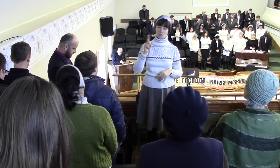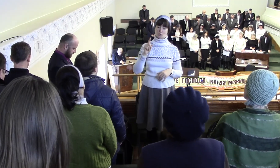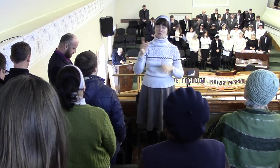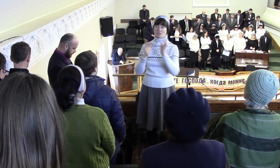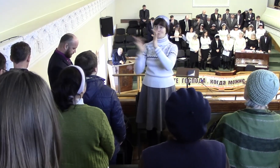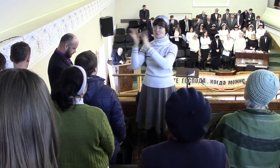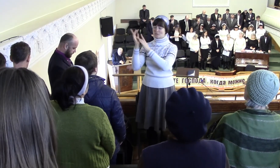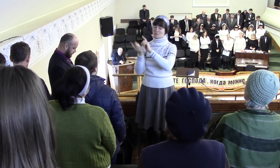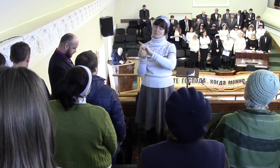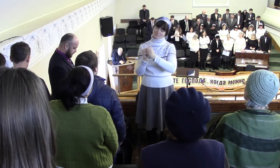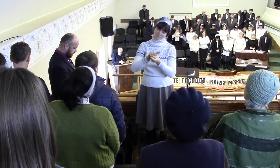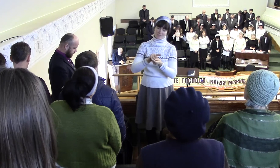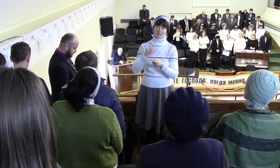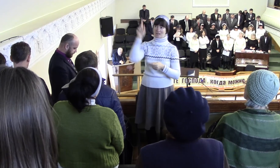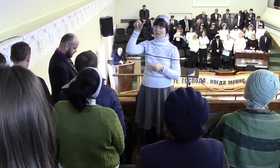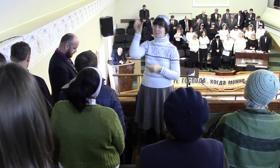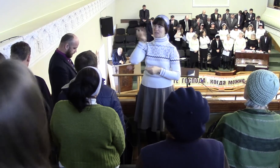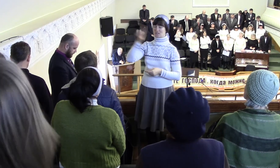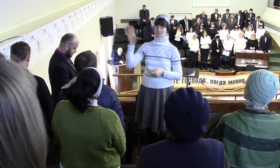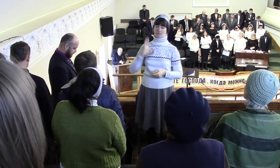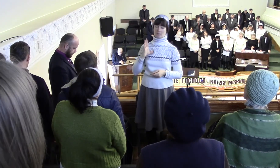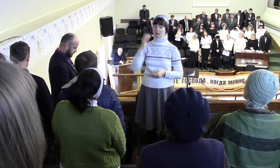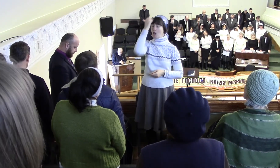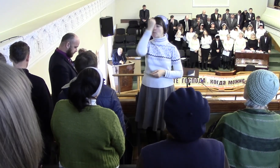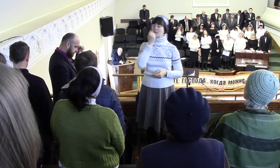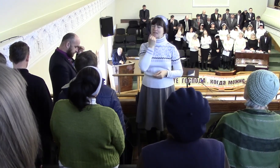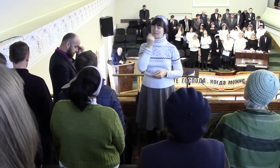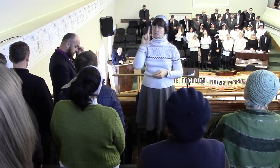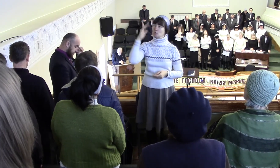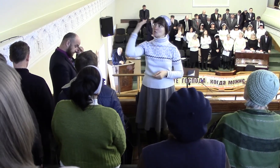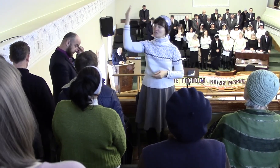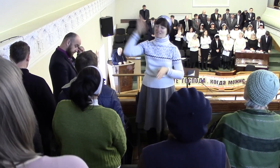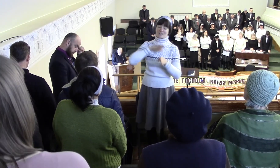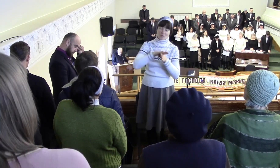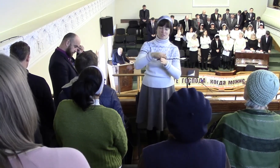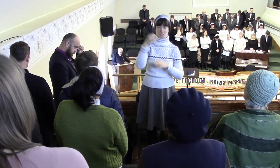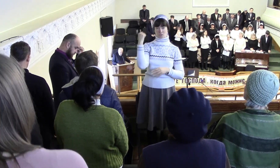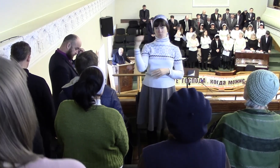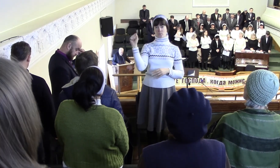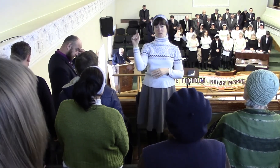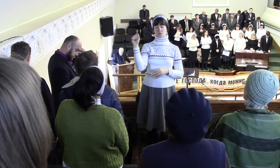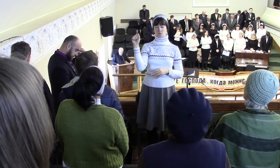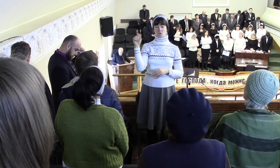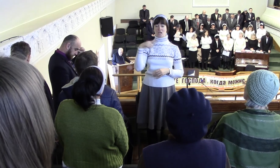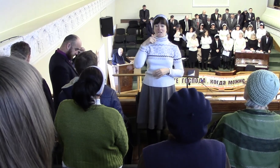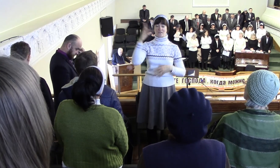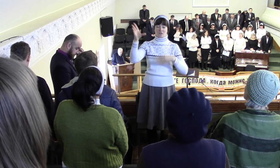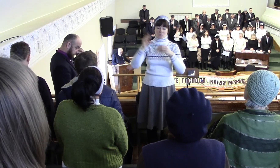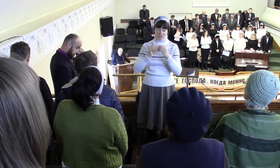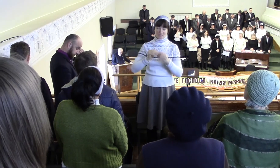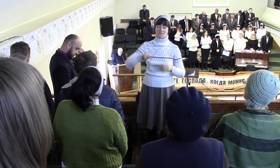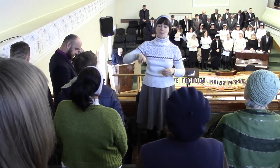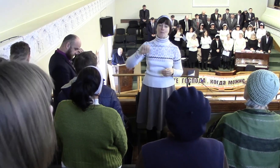на кресте. Мы благодарим Тебя за то, что Ты совершил победу. Мы говорим вместе с апостолом